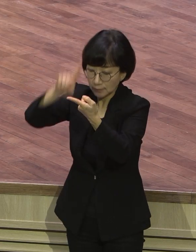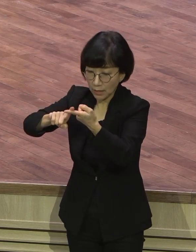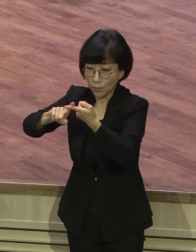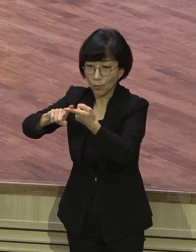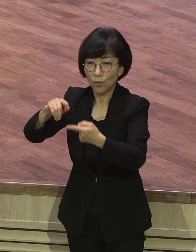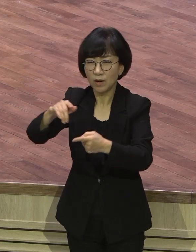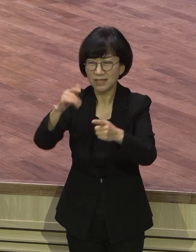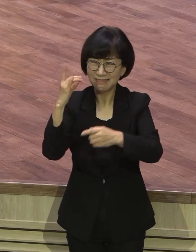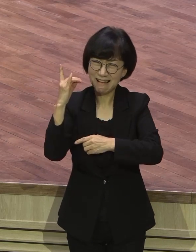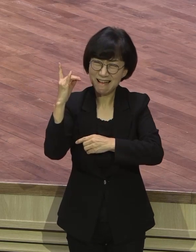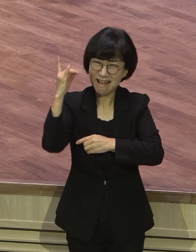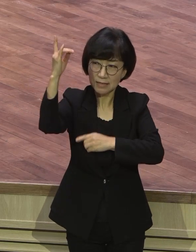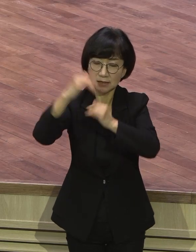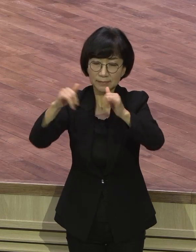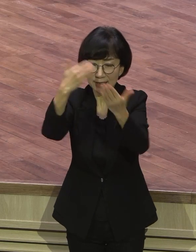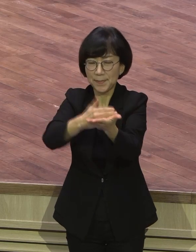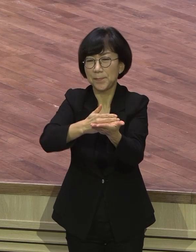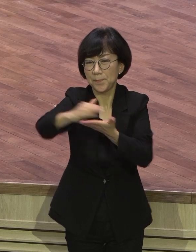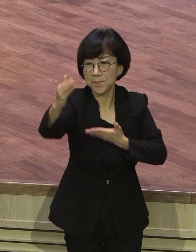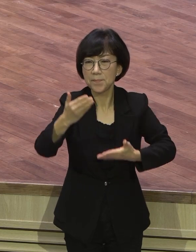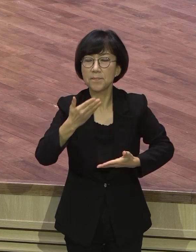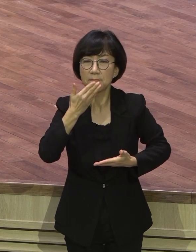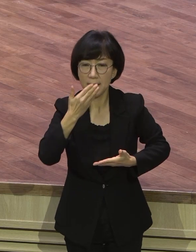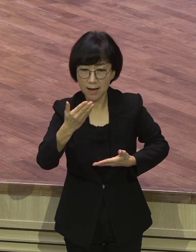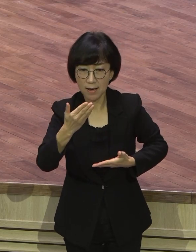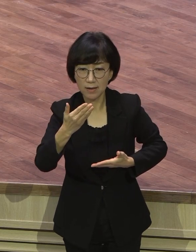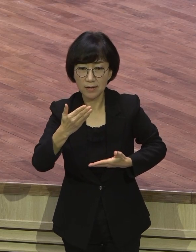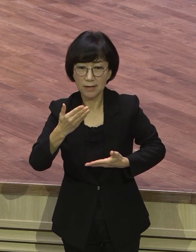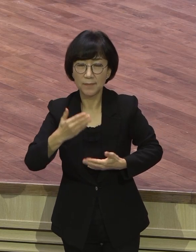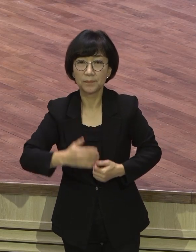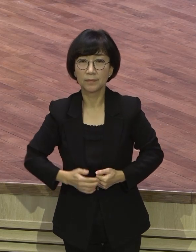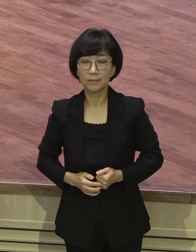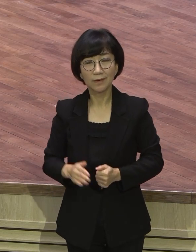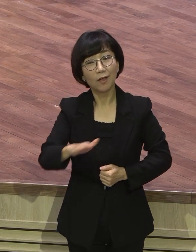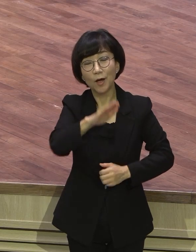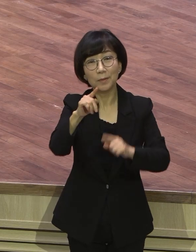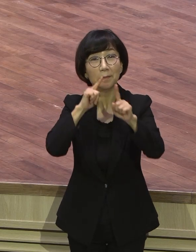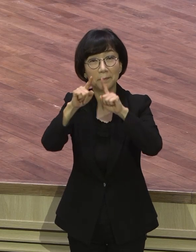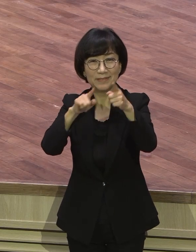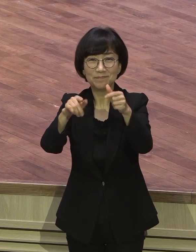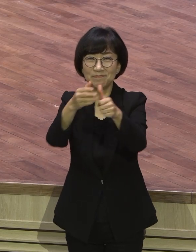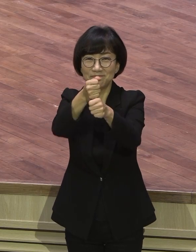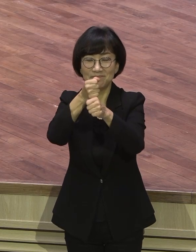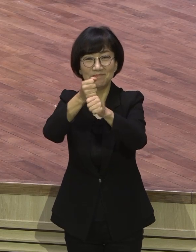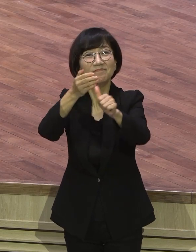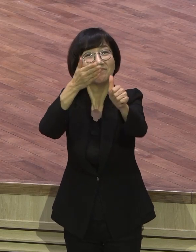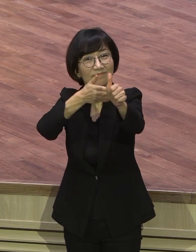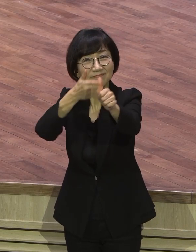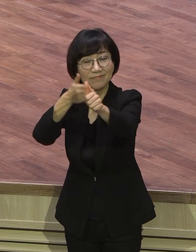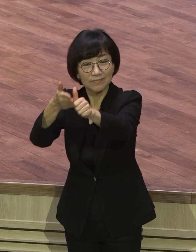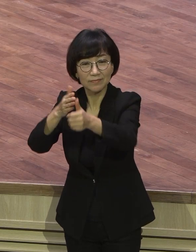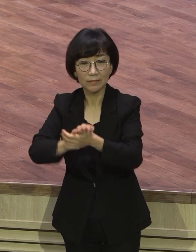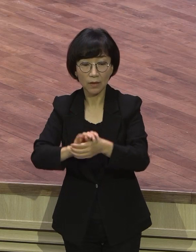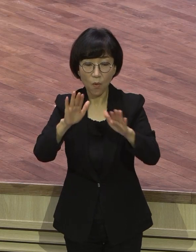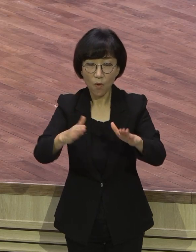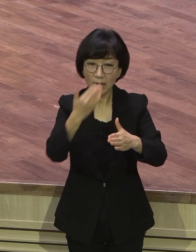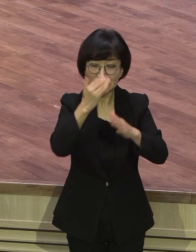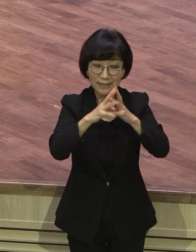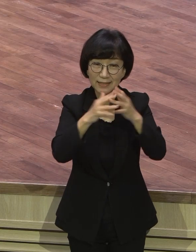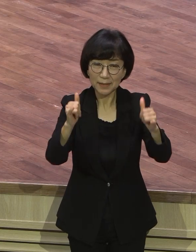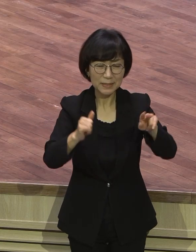그들을 쫓아 내리다. 말씀 잡으시 바랍니다. 지금 200만명이